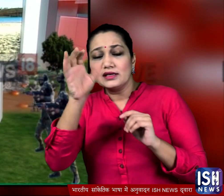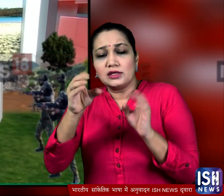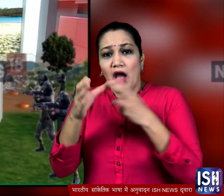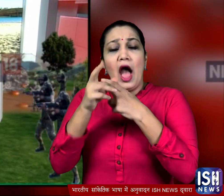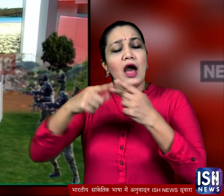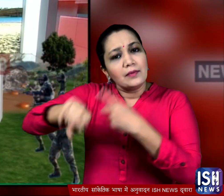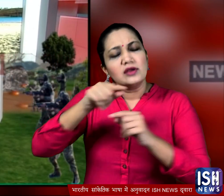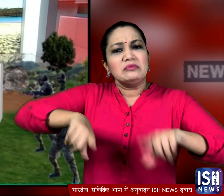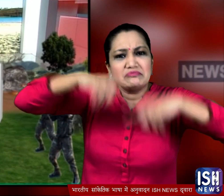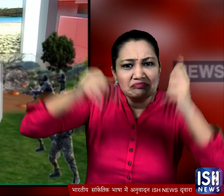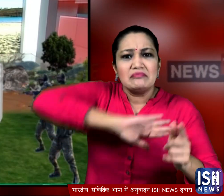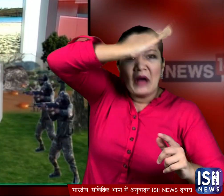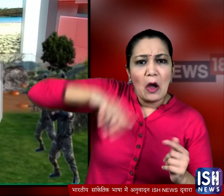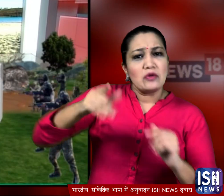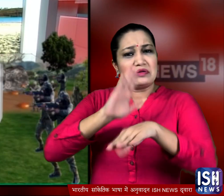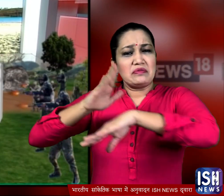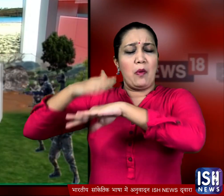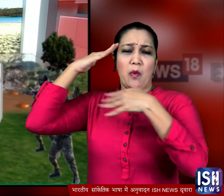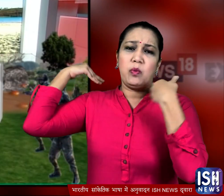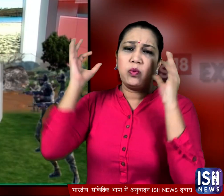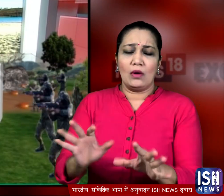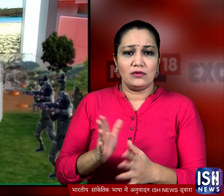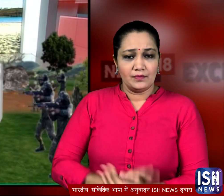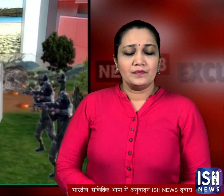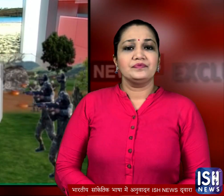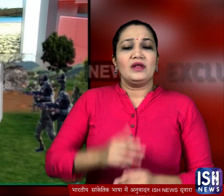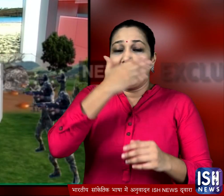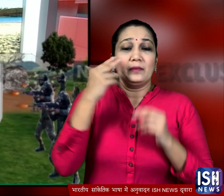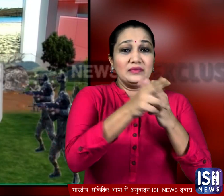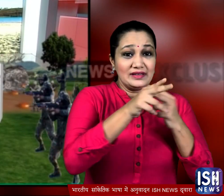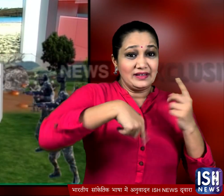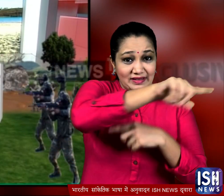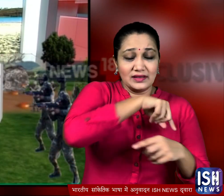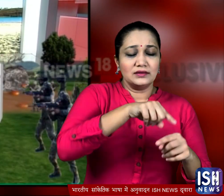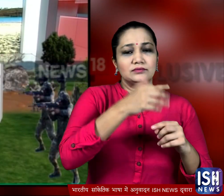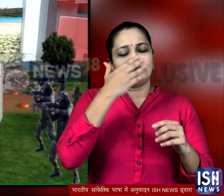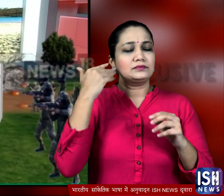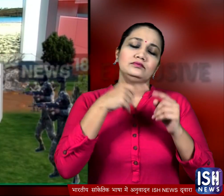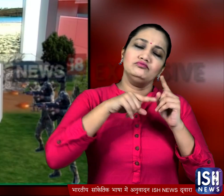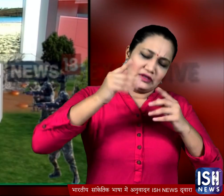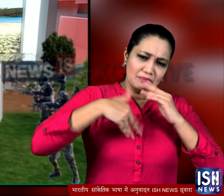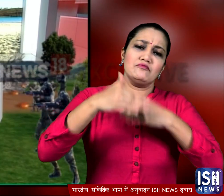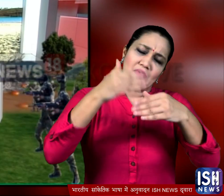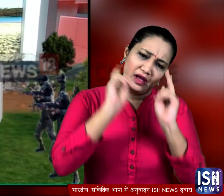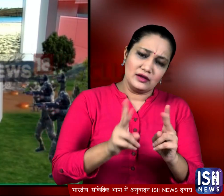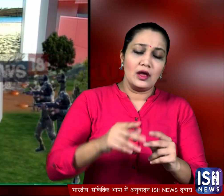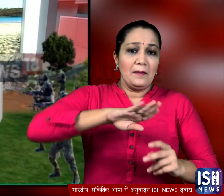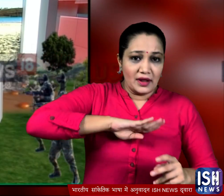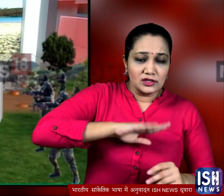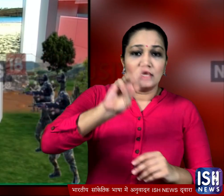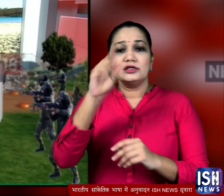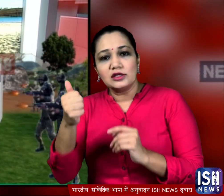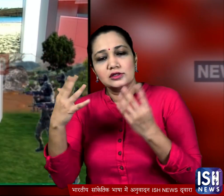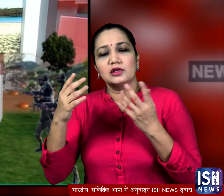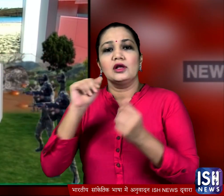इलाकों में इसी तरह के ऑपरेशन के लिए तैयार किया जाता है। बताया गया कि नक्सलियों के खिलाफ यह अभियान आगे भी जारी रहेगा, जिसके लिए महाराष्ट्र